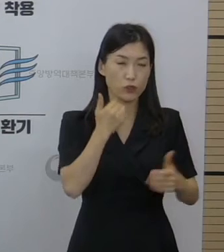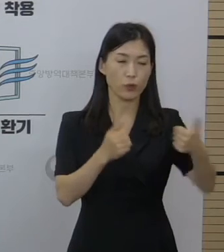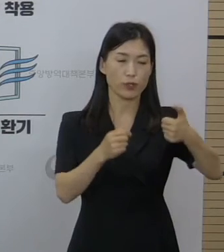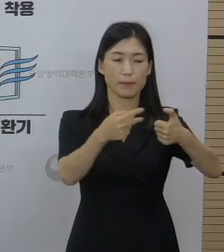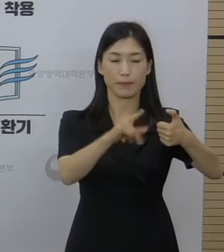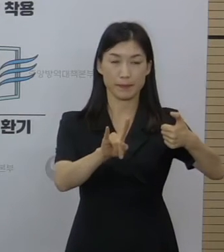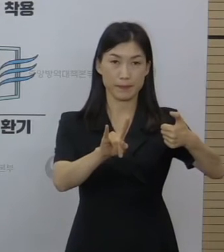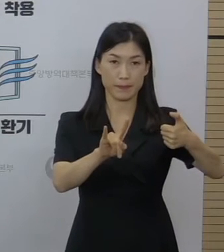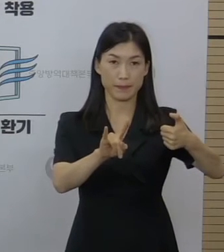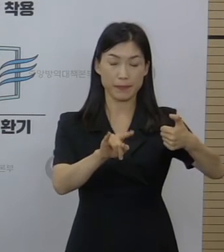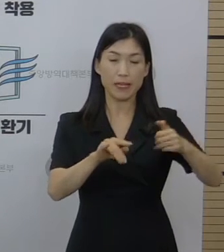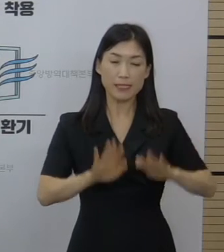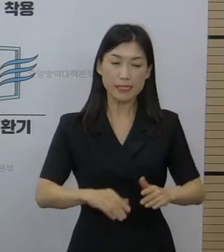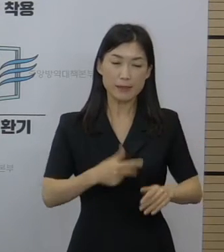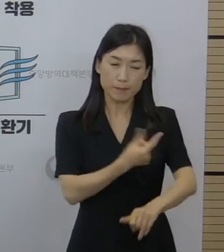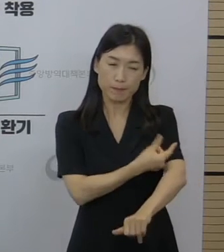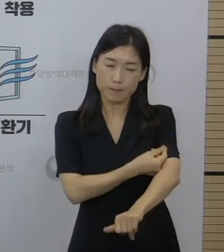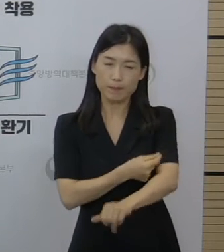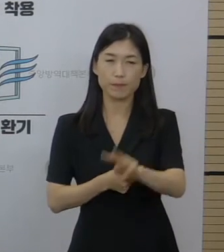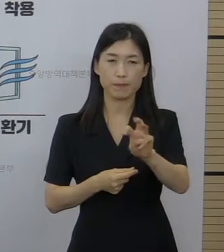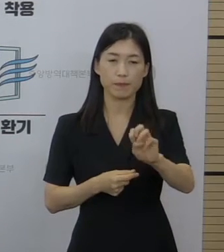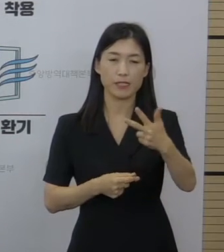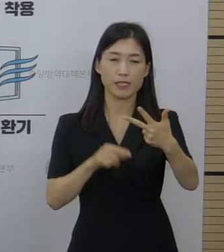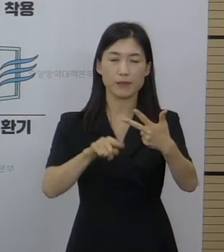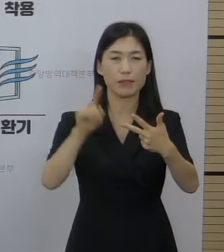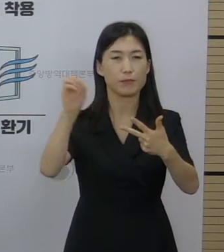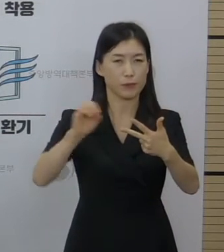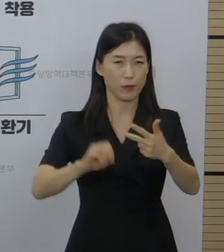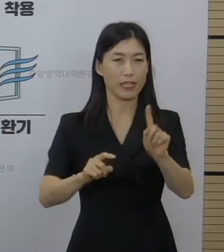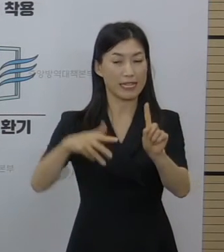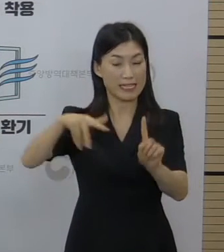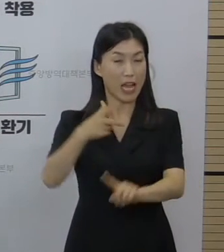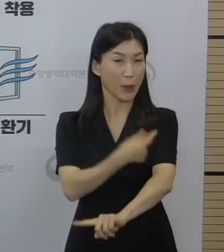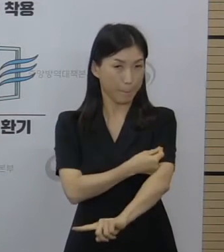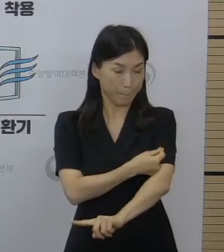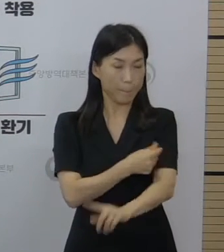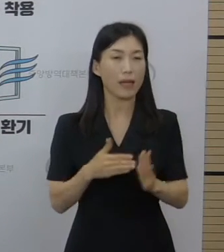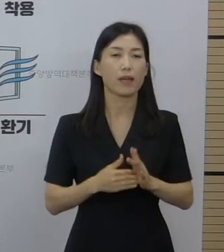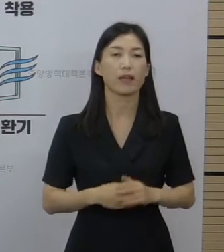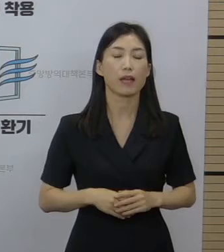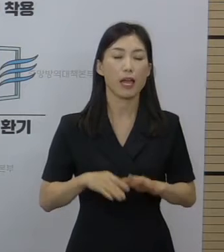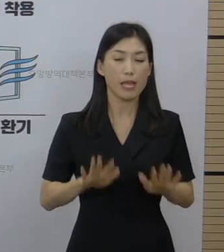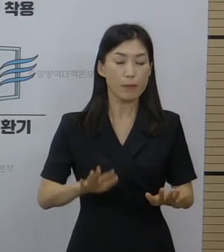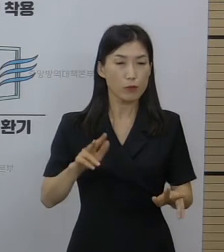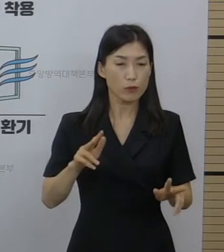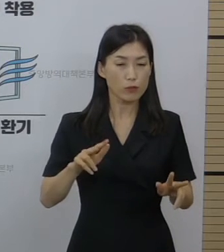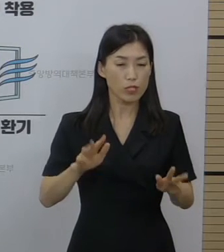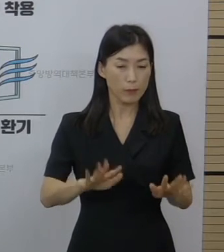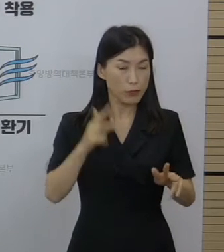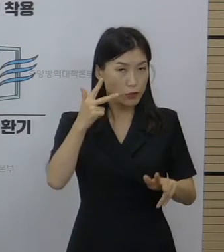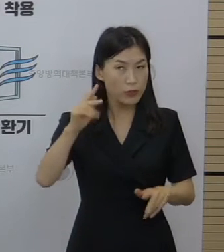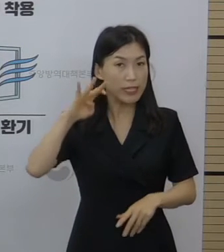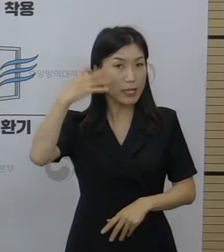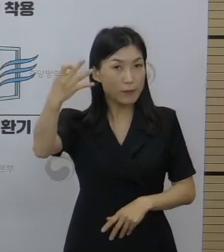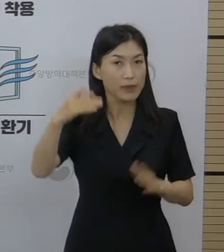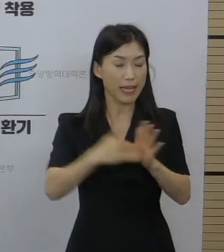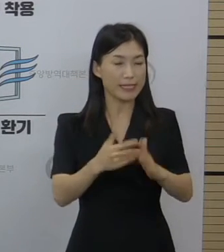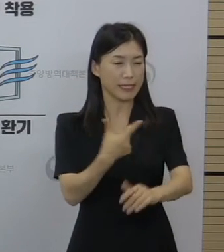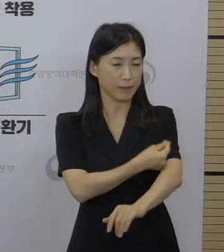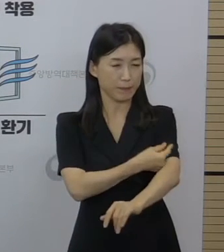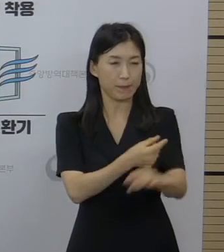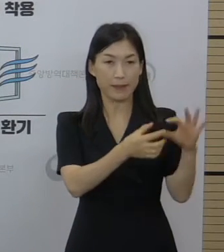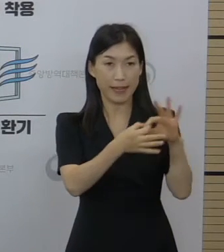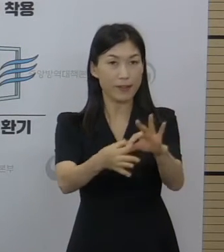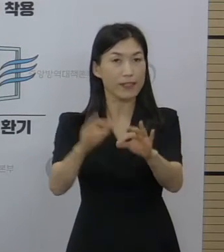50대는 현재 31.3%가 1차 접종을 완료하였고 이번 주, 다음 주까지 예방접종이